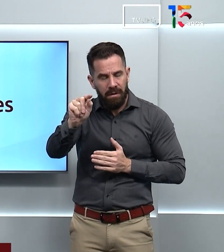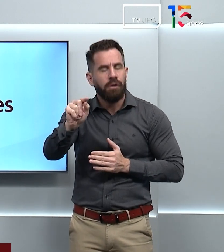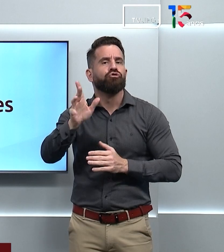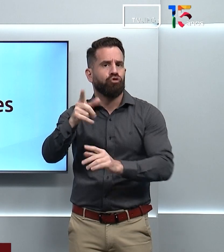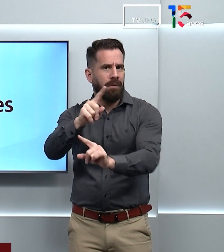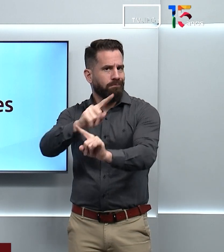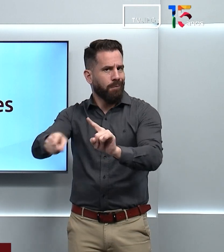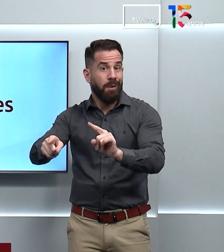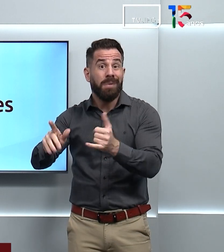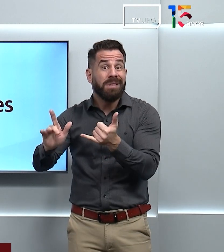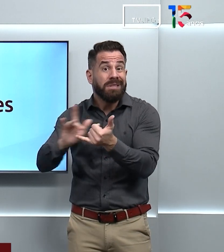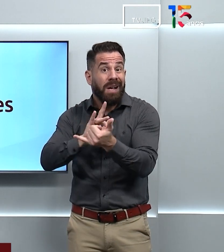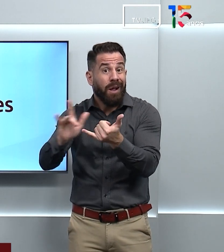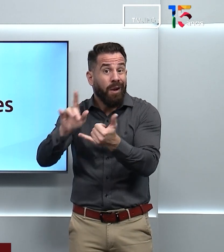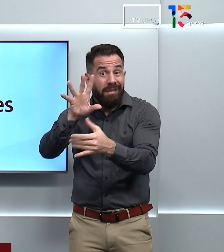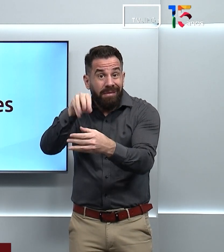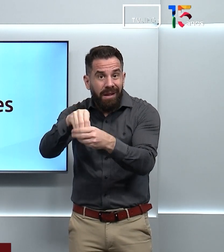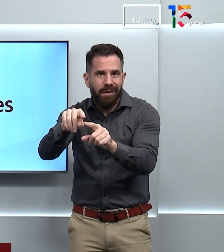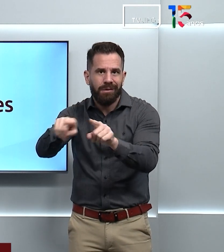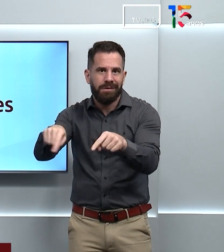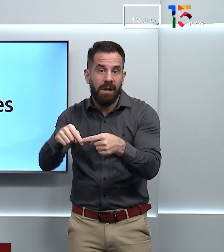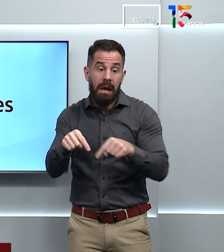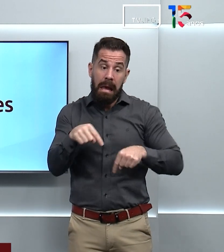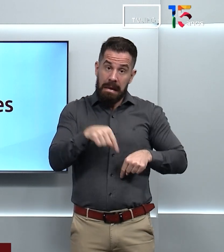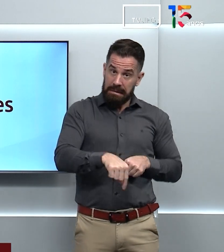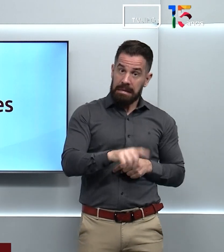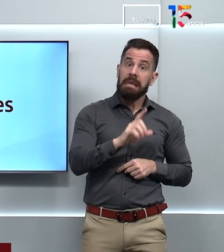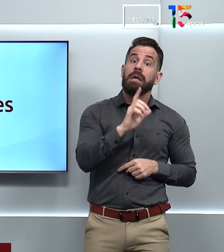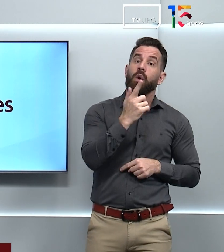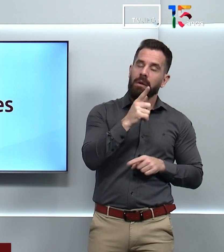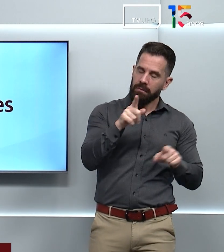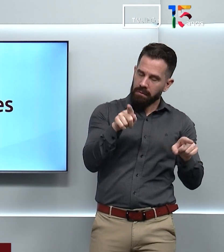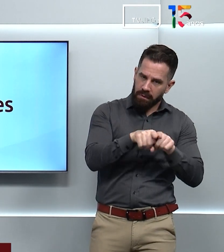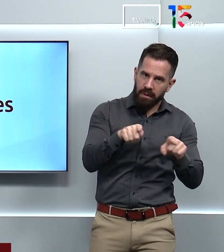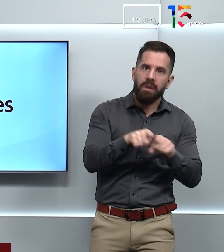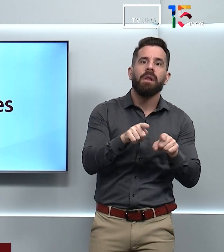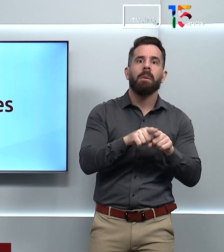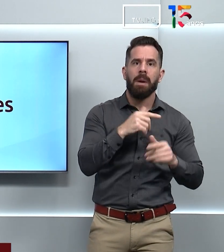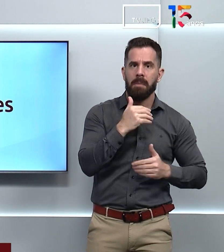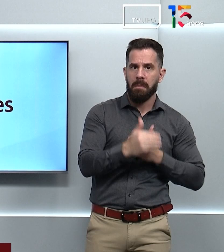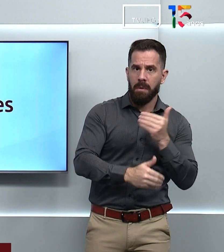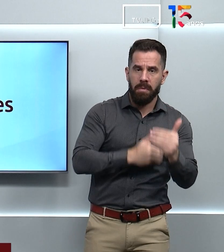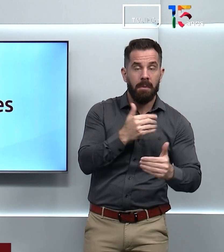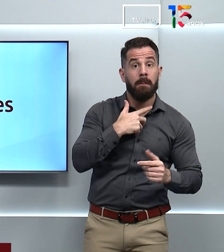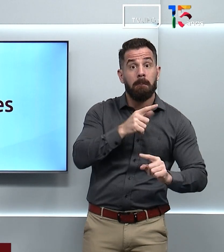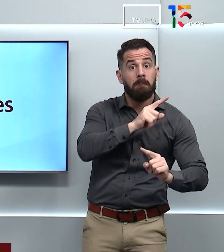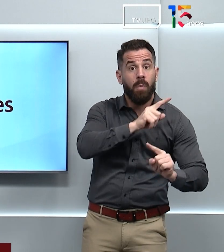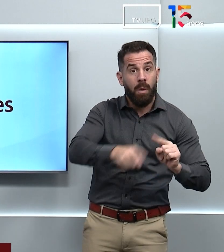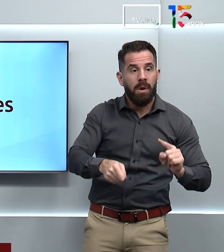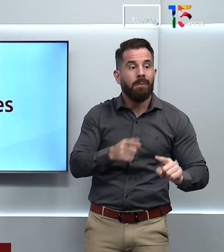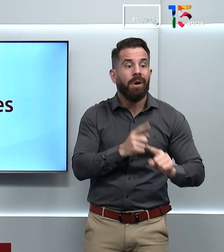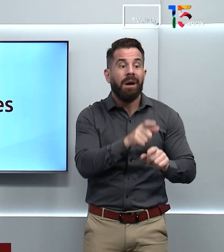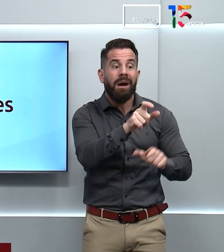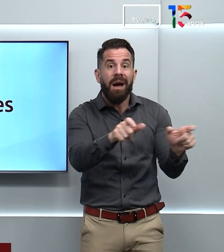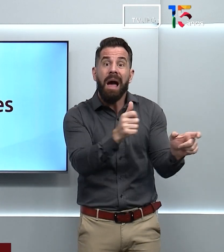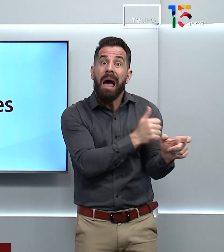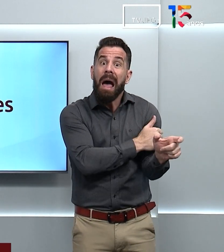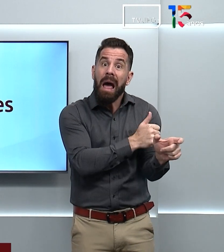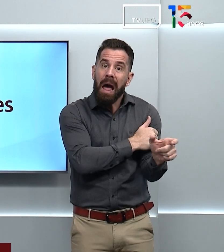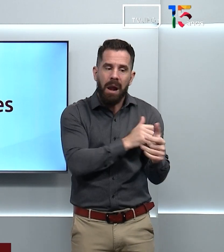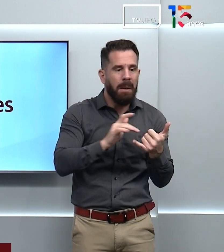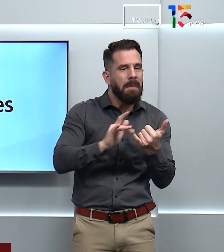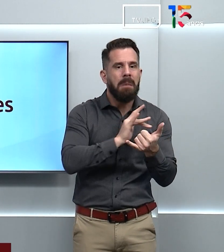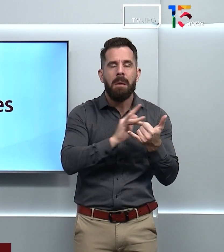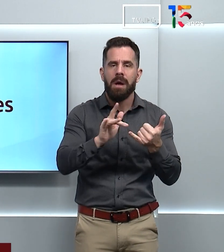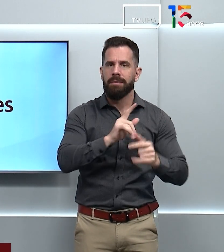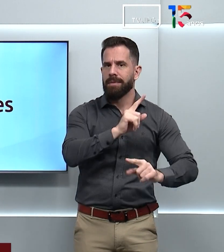na Câmara um projeto que pretende proibir o uso de dispositivos eletrônicos por alunos. Bom, e para a